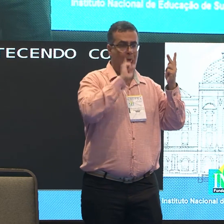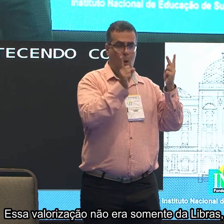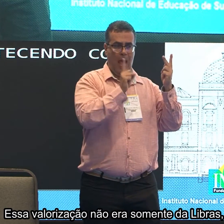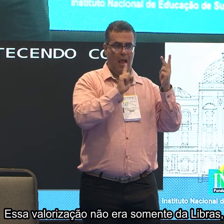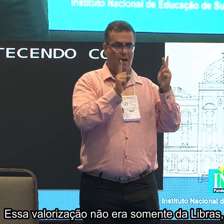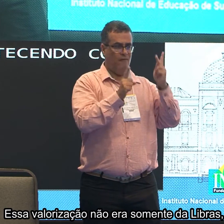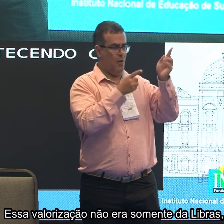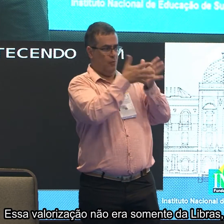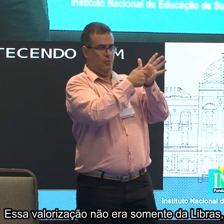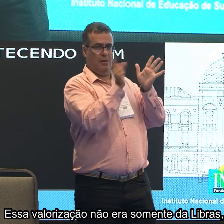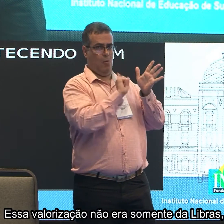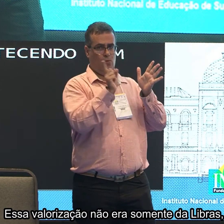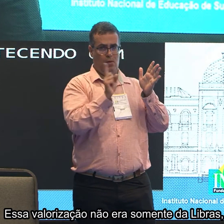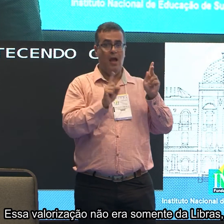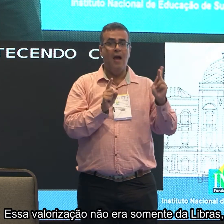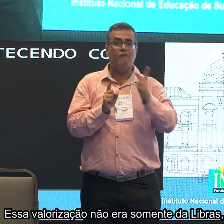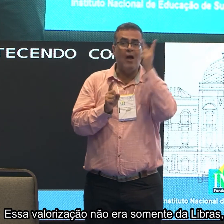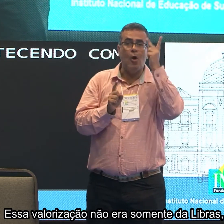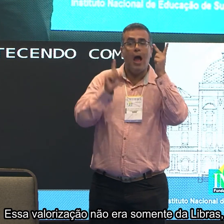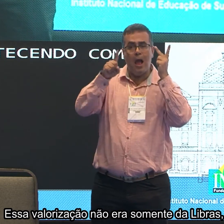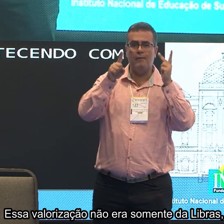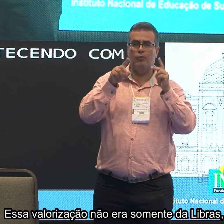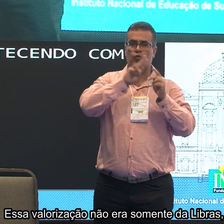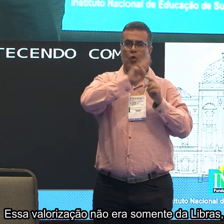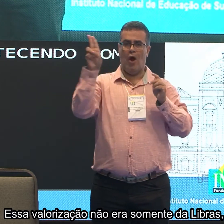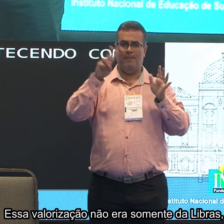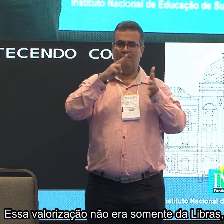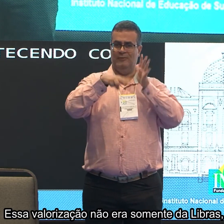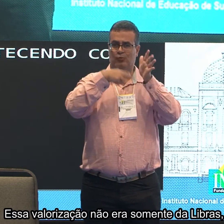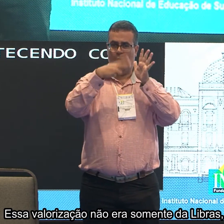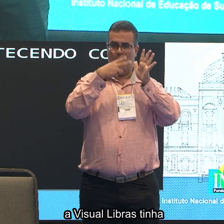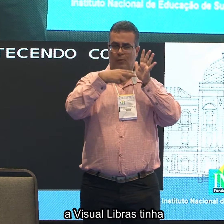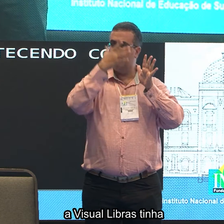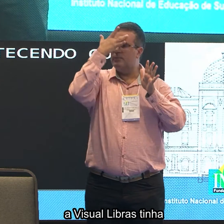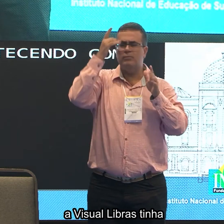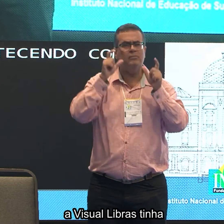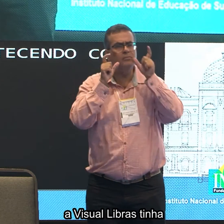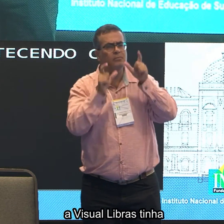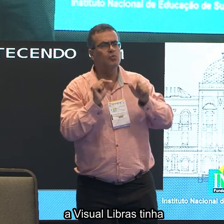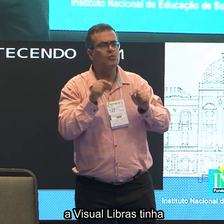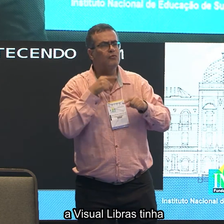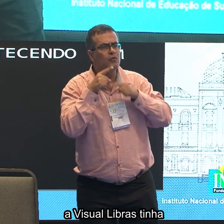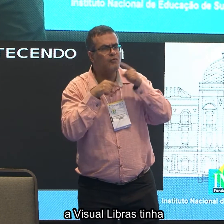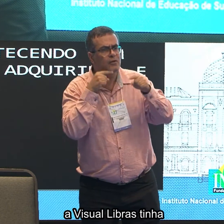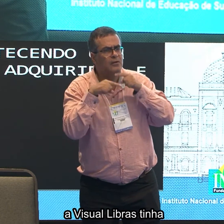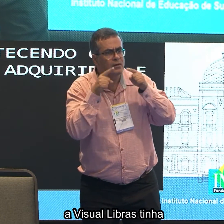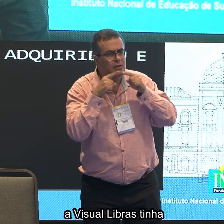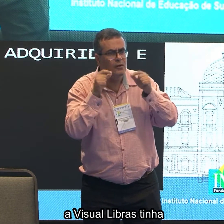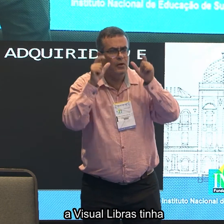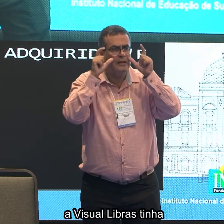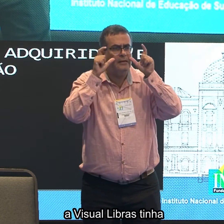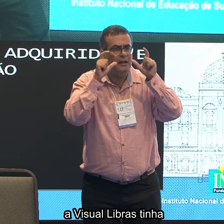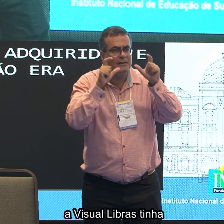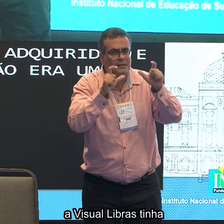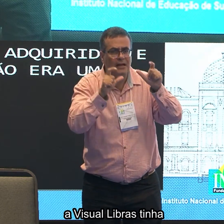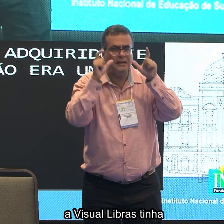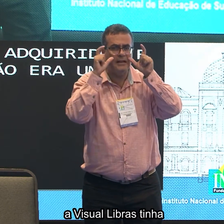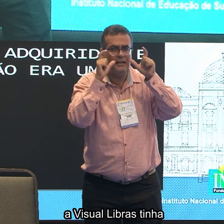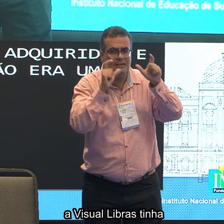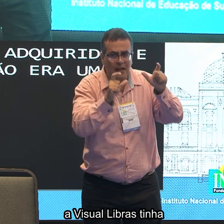E essa valorização não era uma valorização somente da Libras. A Visual Libras,